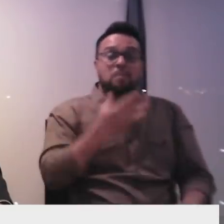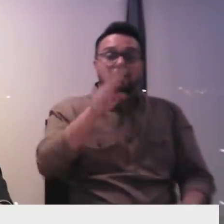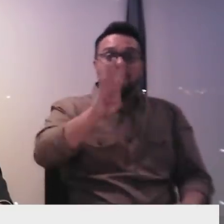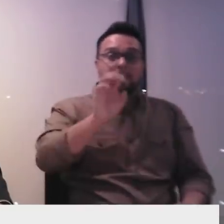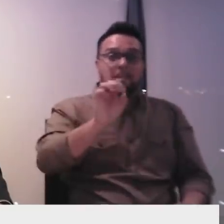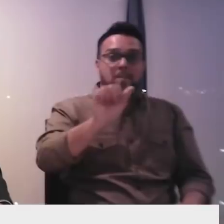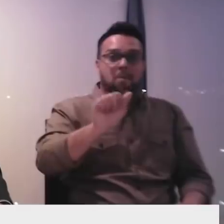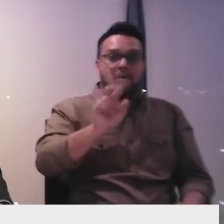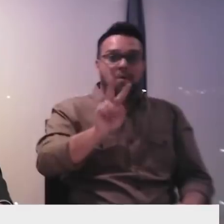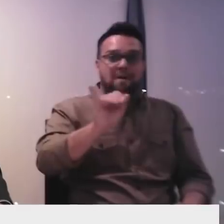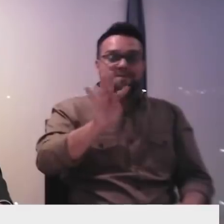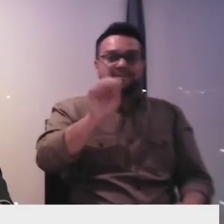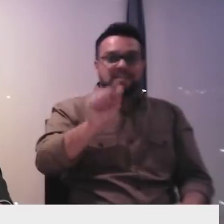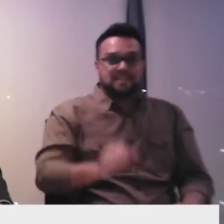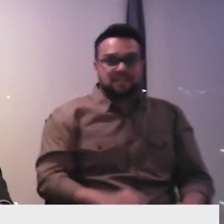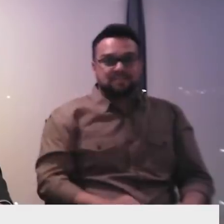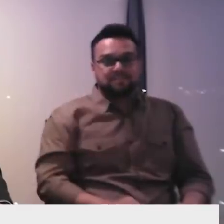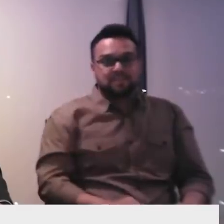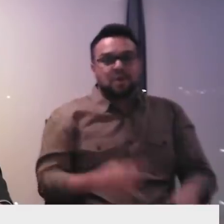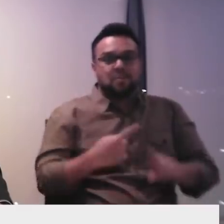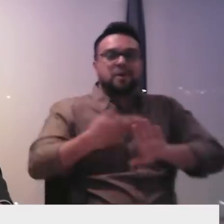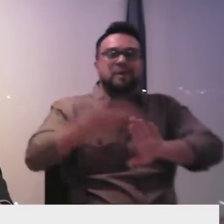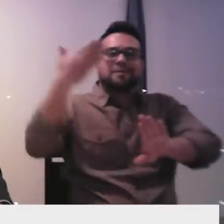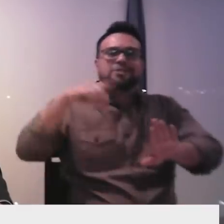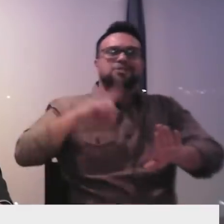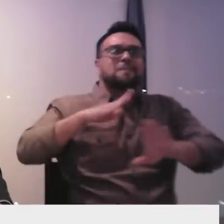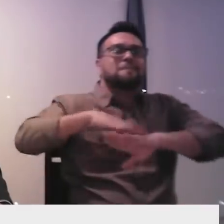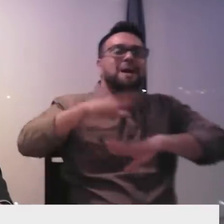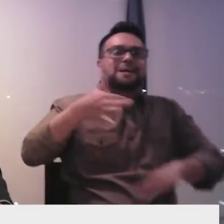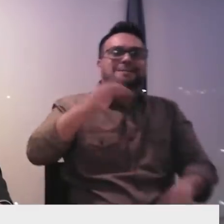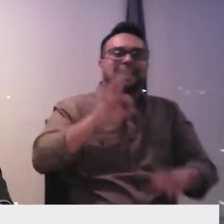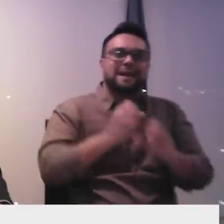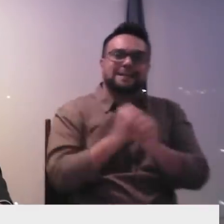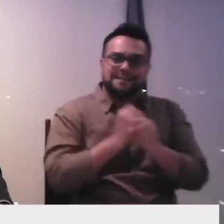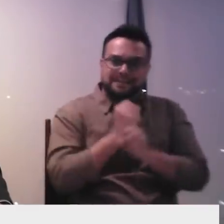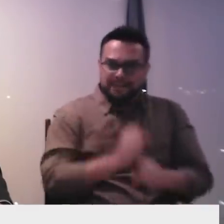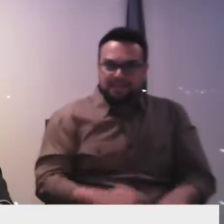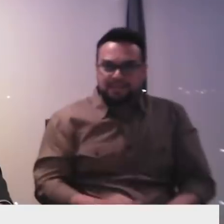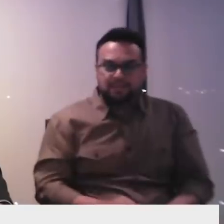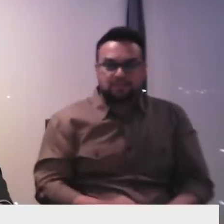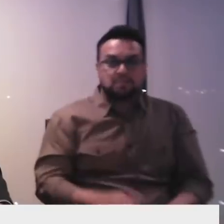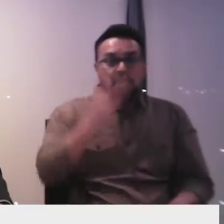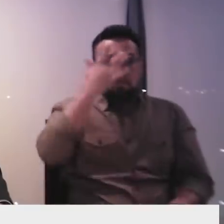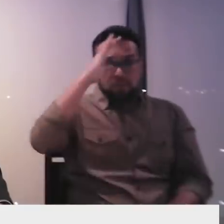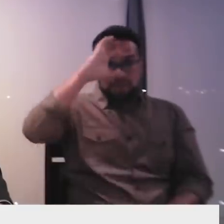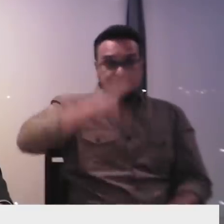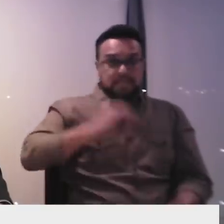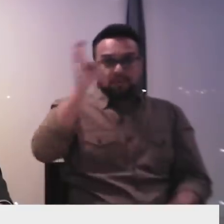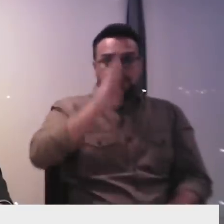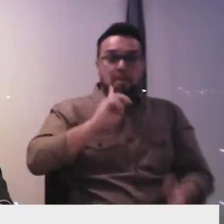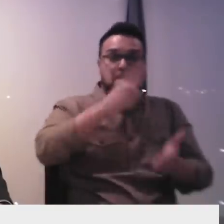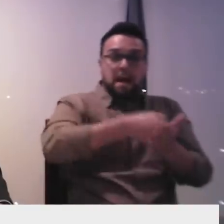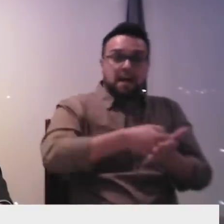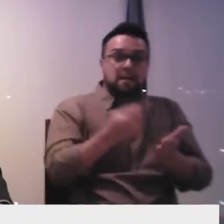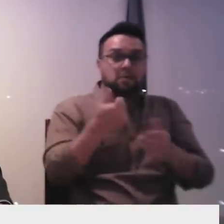porque esse linhão era uma pendência de mais de 10 anos, mais de 1 bilhão o cidadão brasileiro pagando, e o mais interessante, saiu